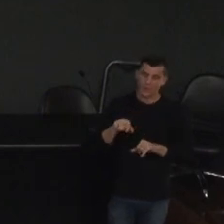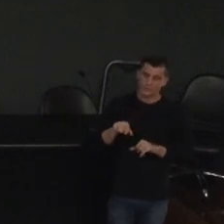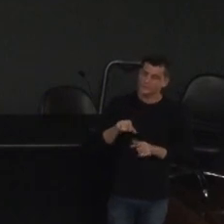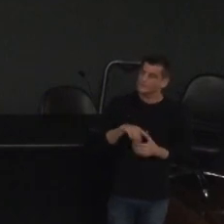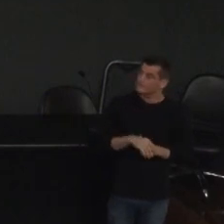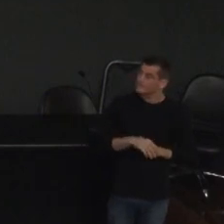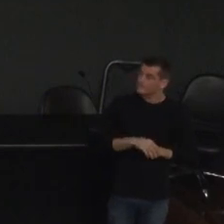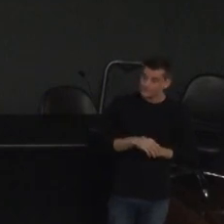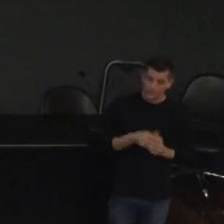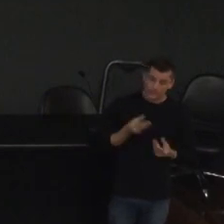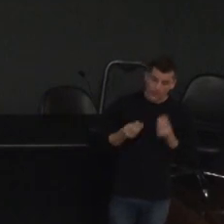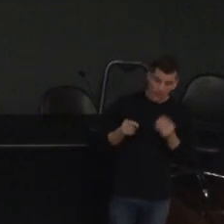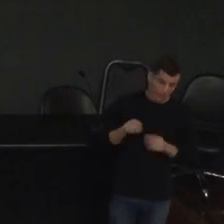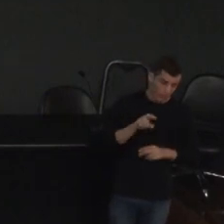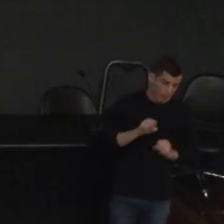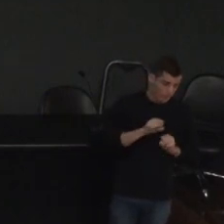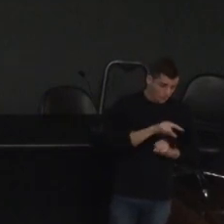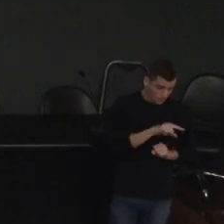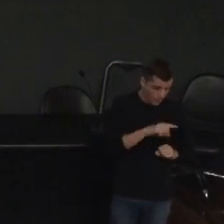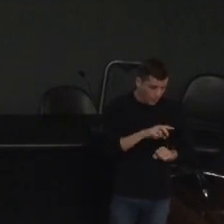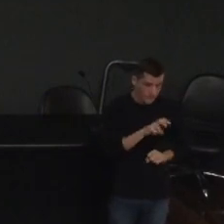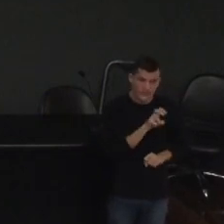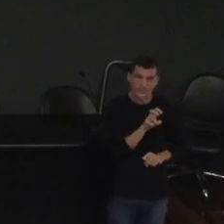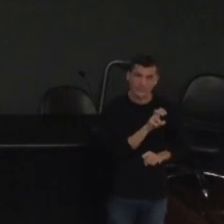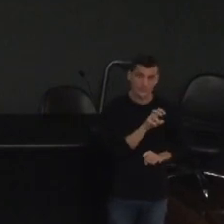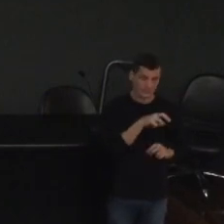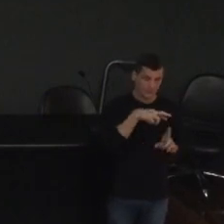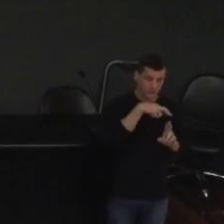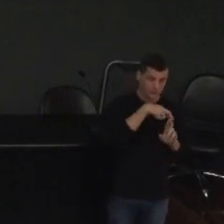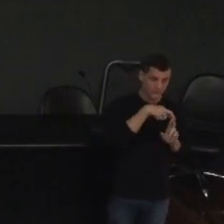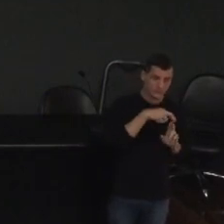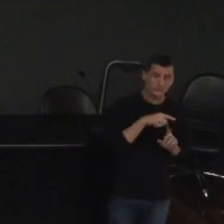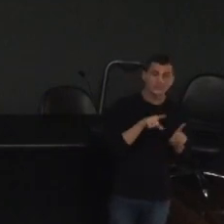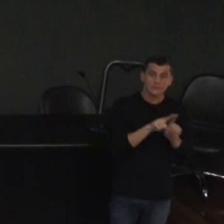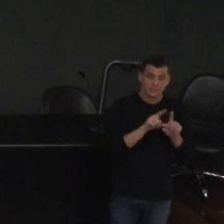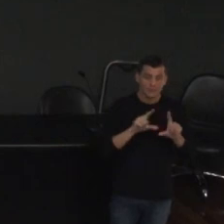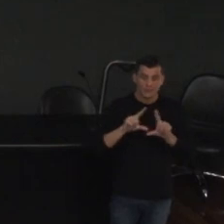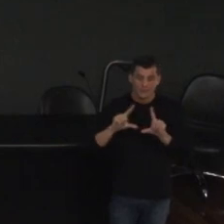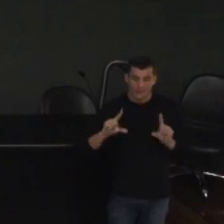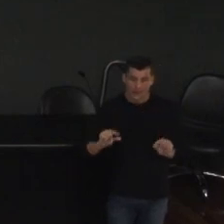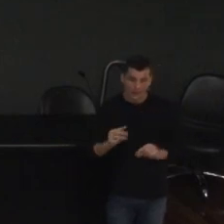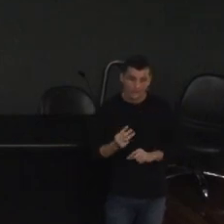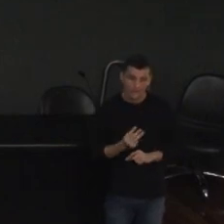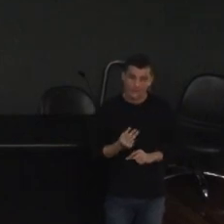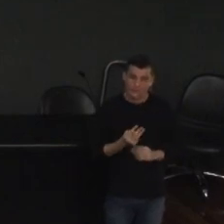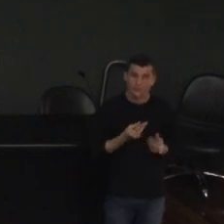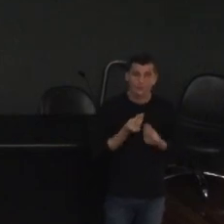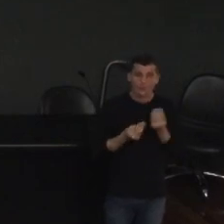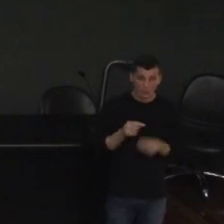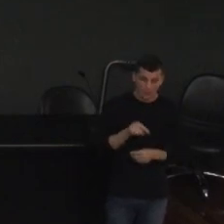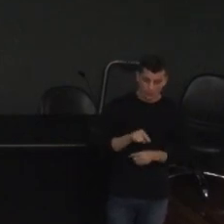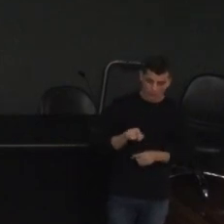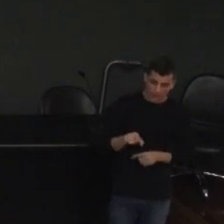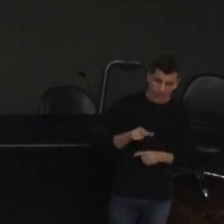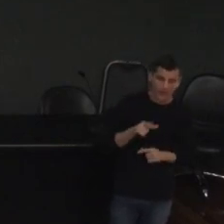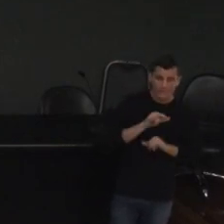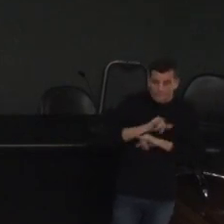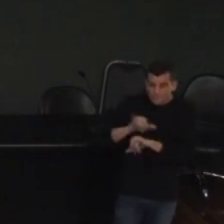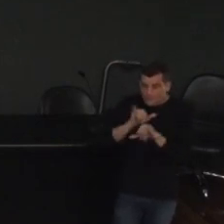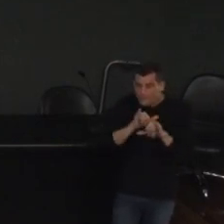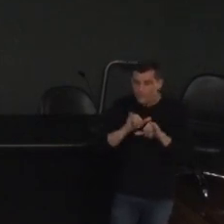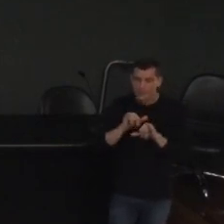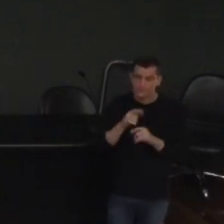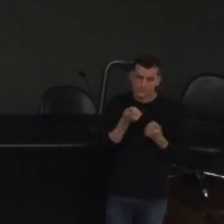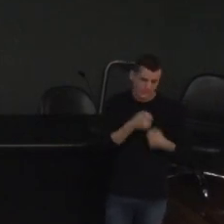do inciso 5º do parágrafo terceiro para não obter o consentimento e ainda assim divulgar a informação